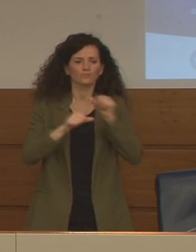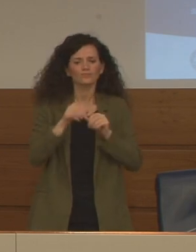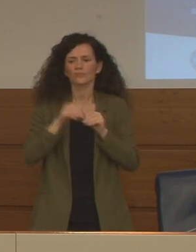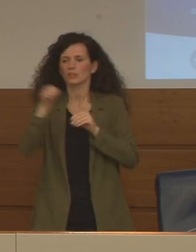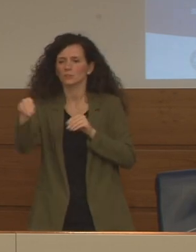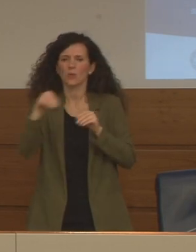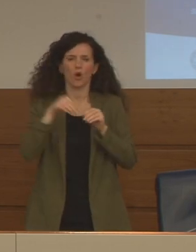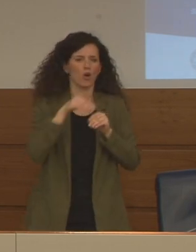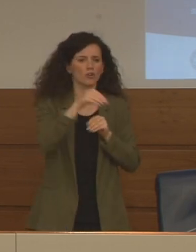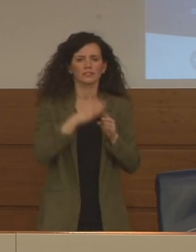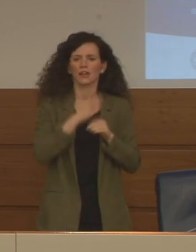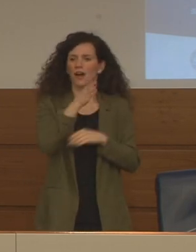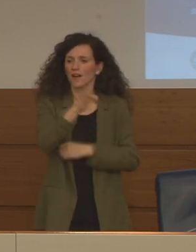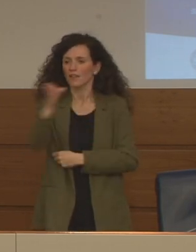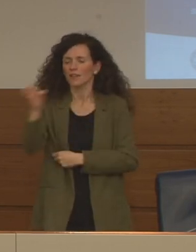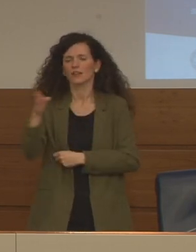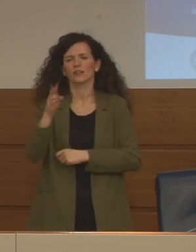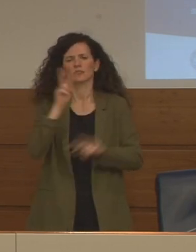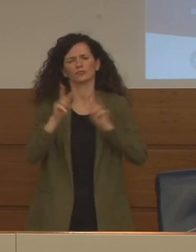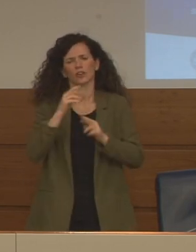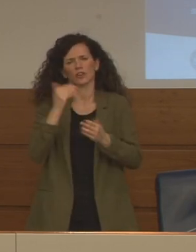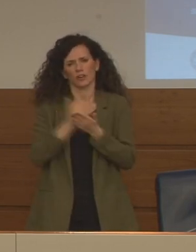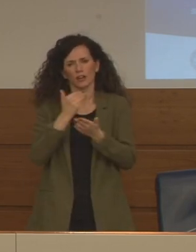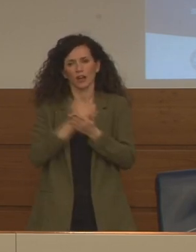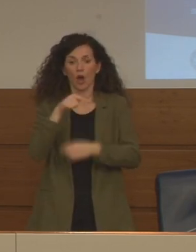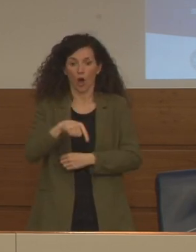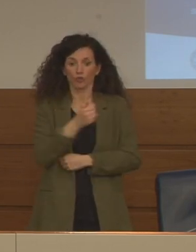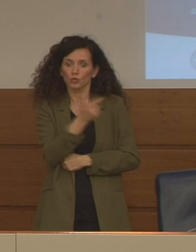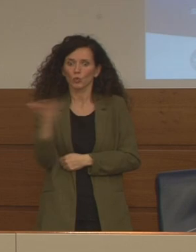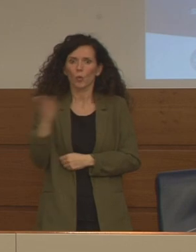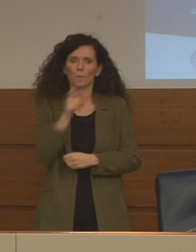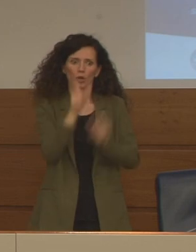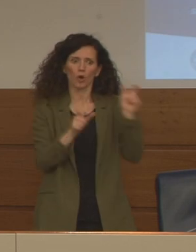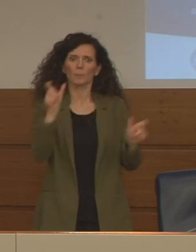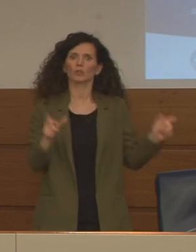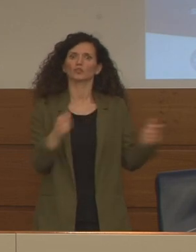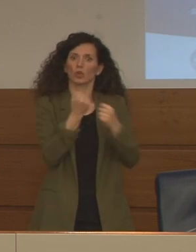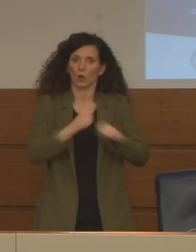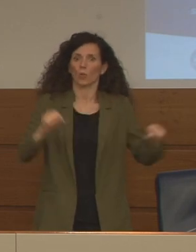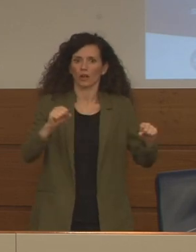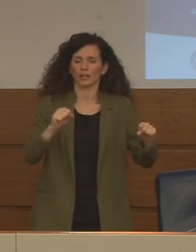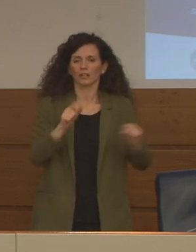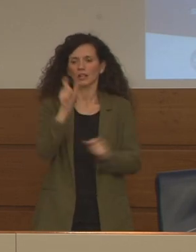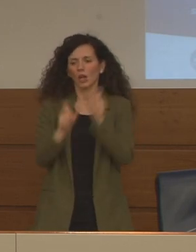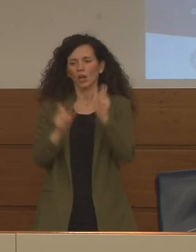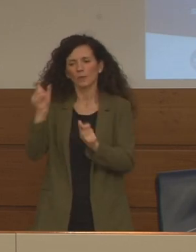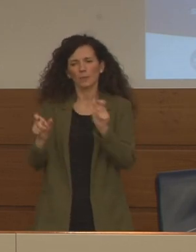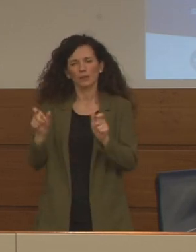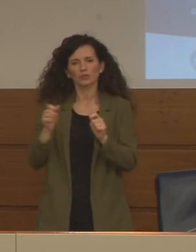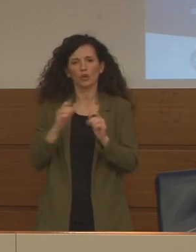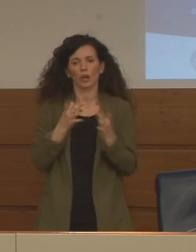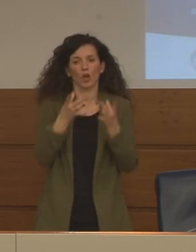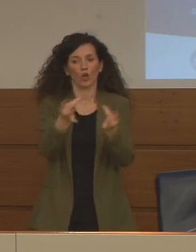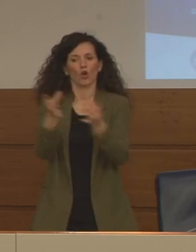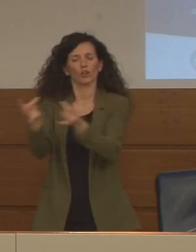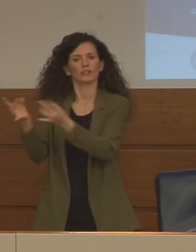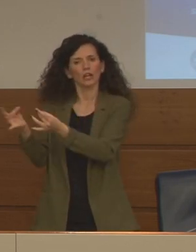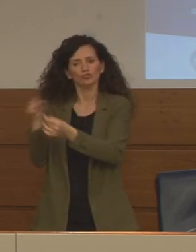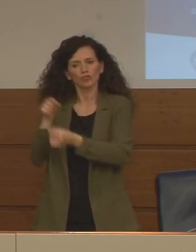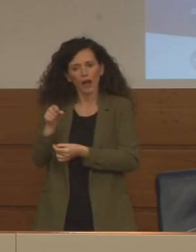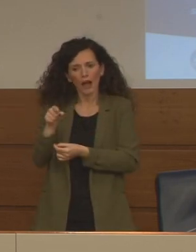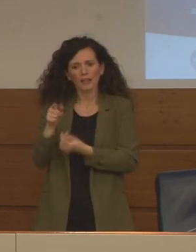anche i dati di oggi sul numero dei guariti e sul numero soprattutto dei contagiati ci fanno